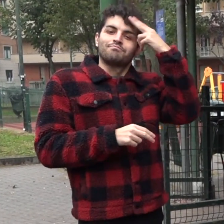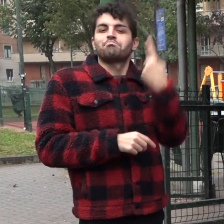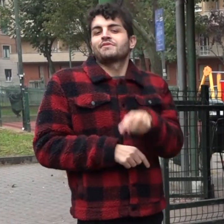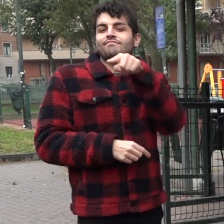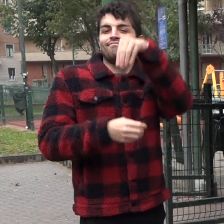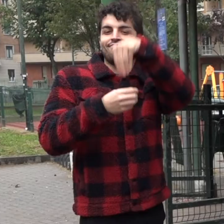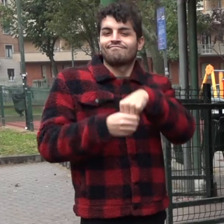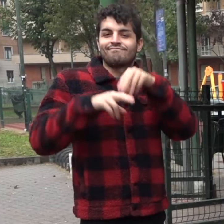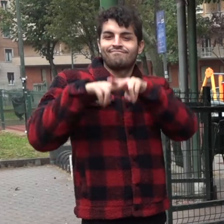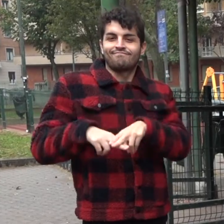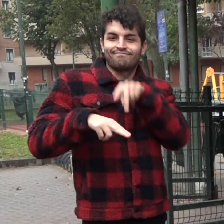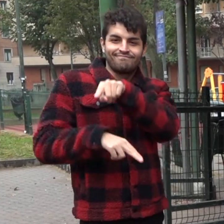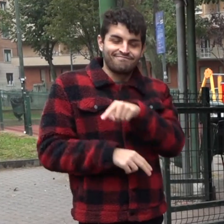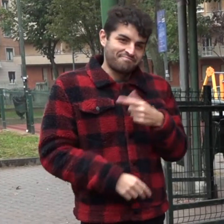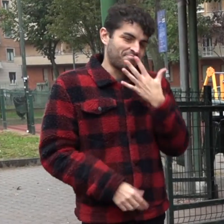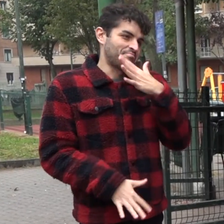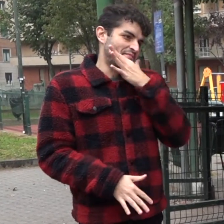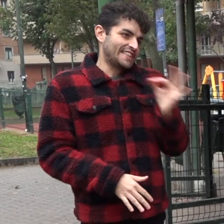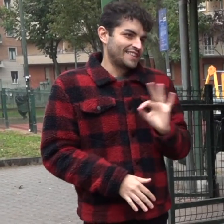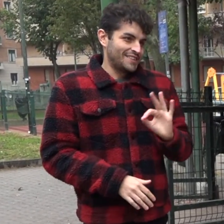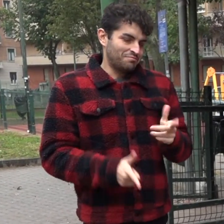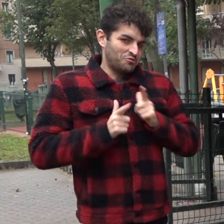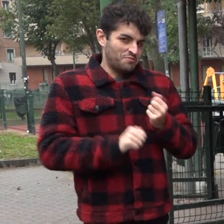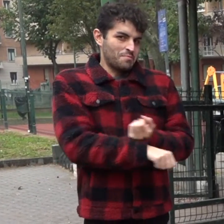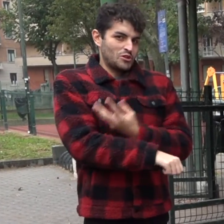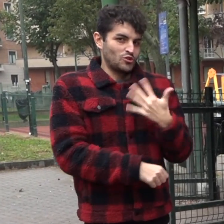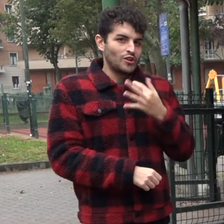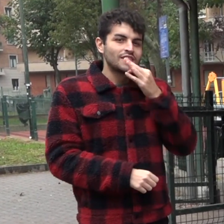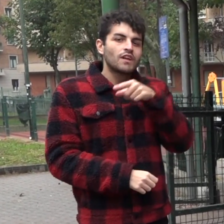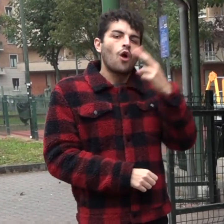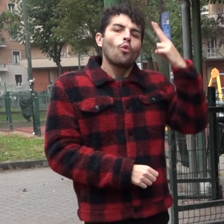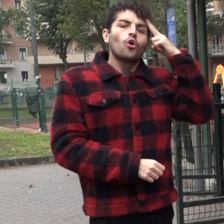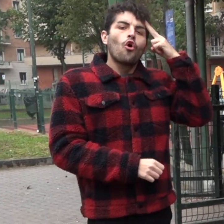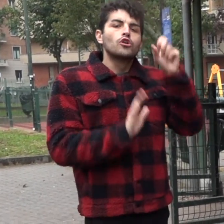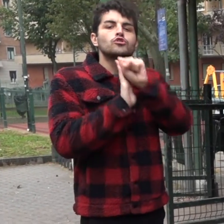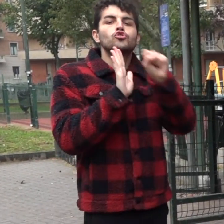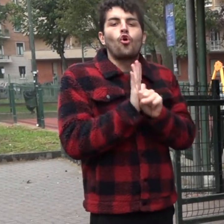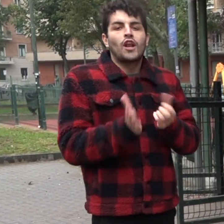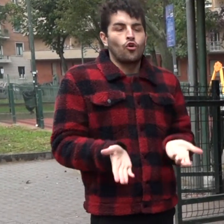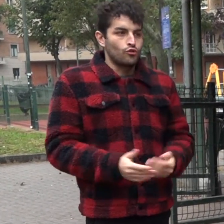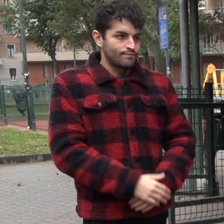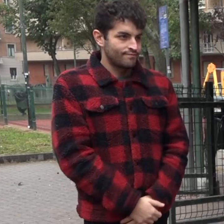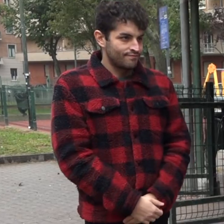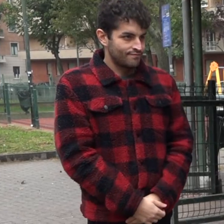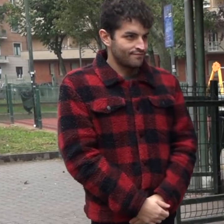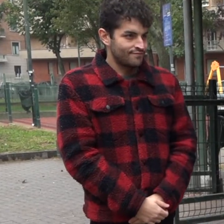attuale, e rimane la memoria di questa storia in queste opere. Bellissimo, mi ha dato molte emozioni. Significa che è anche un ricordo